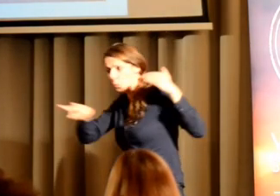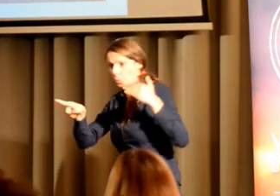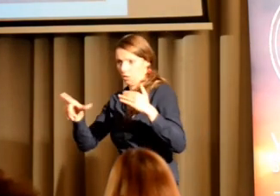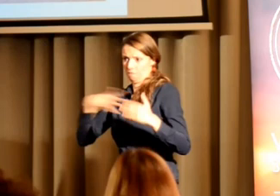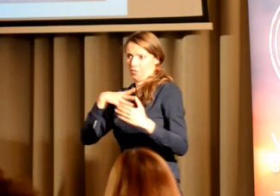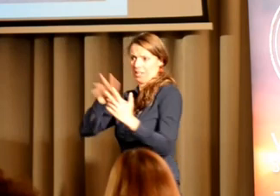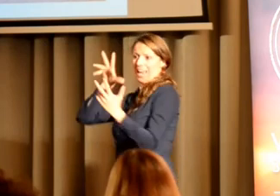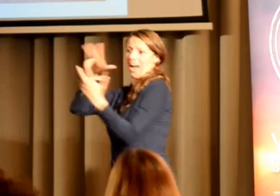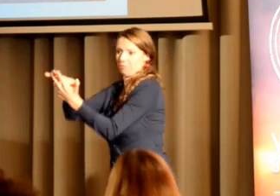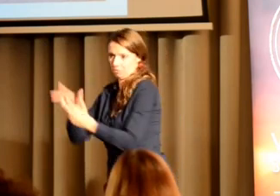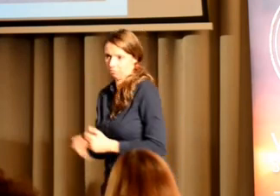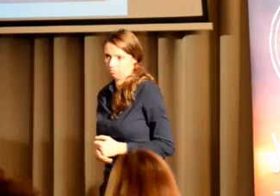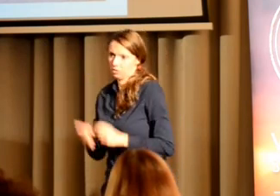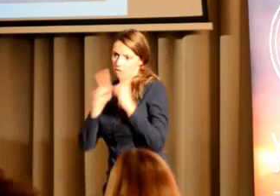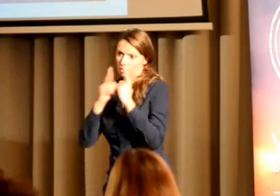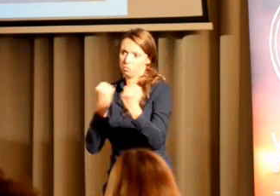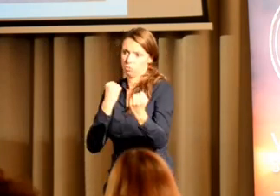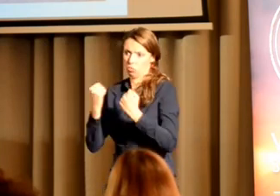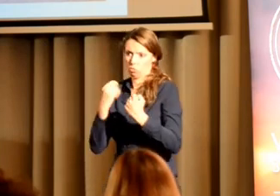trudne.